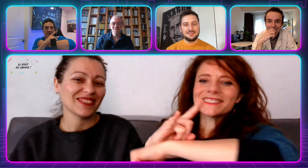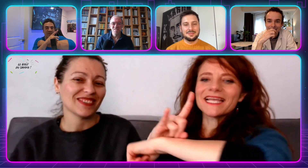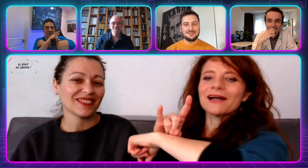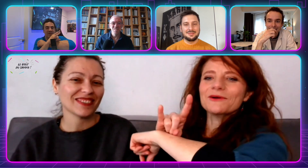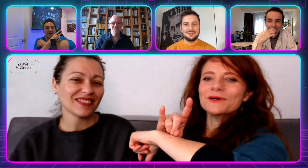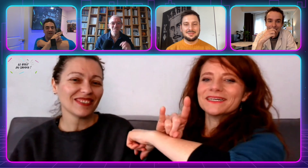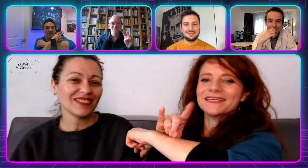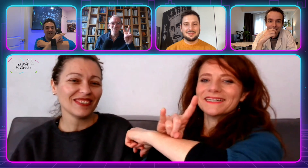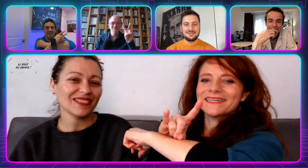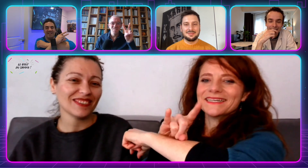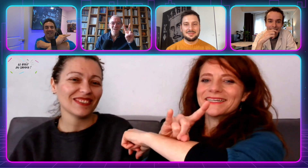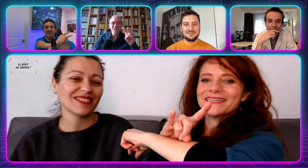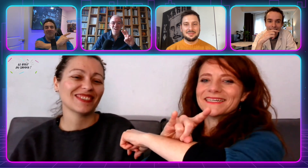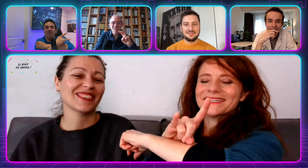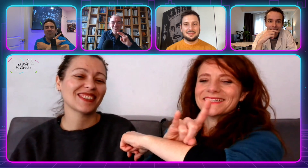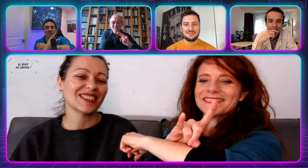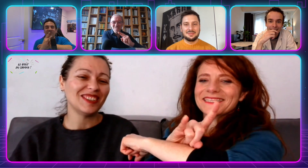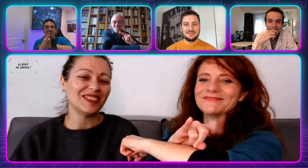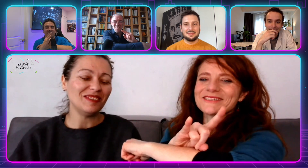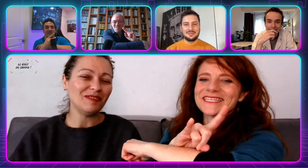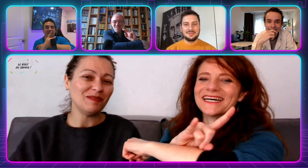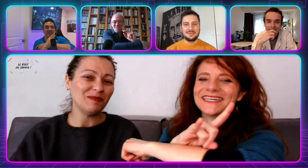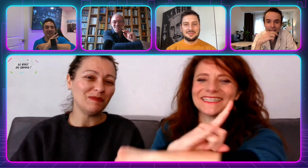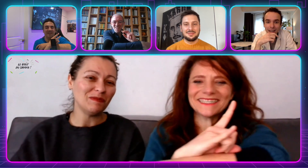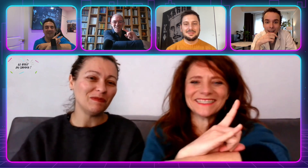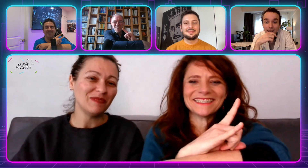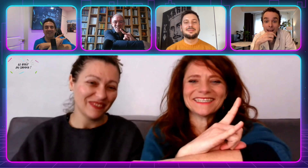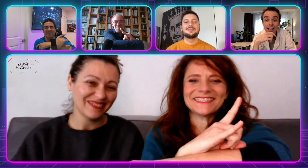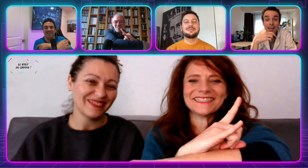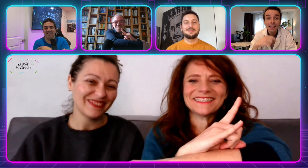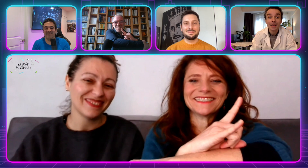L'escargot. Ah, c'est limite de l'ombre chinoise, quoi.